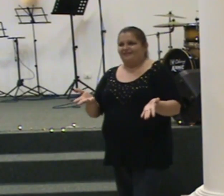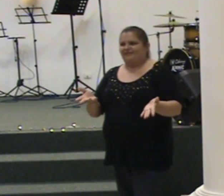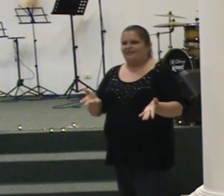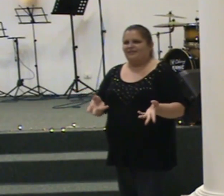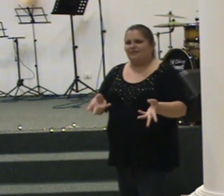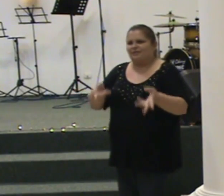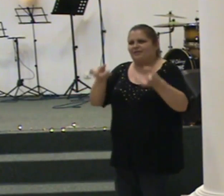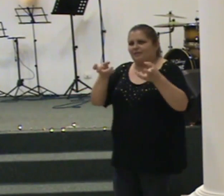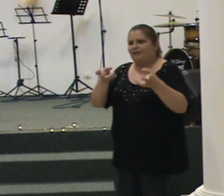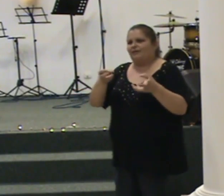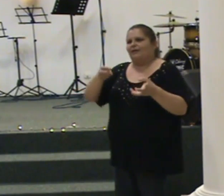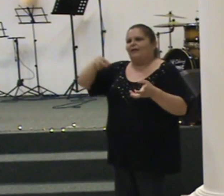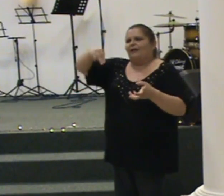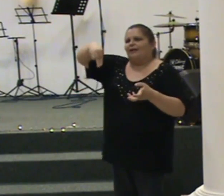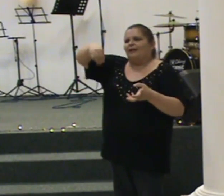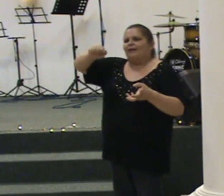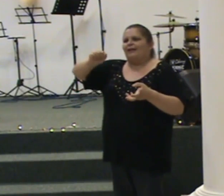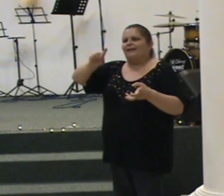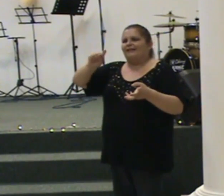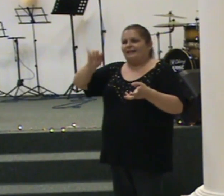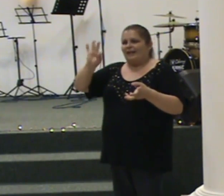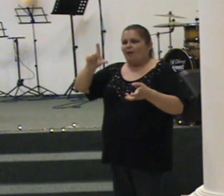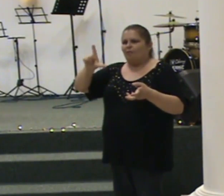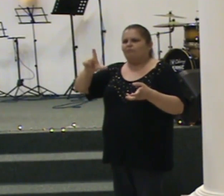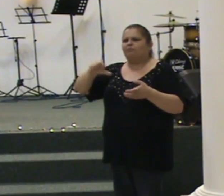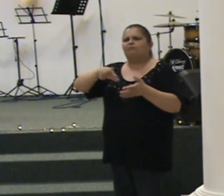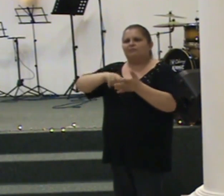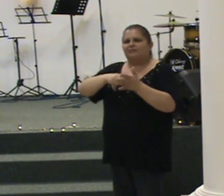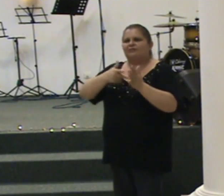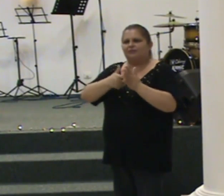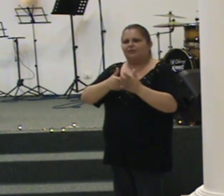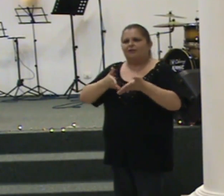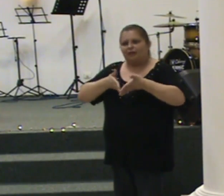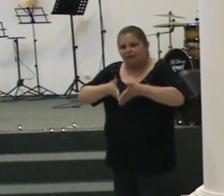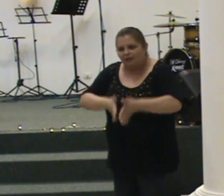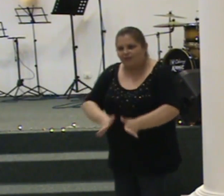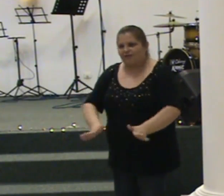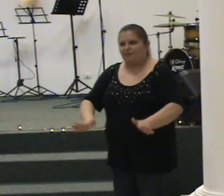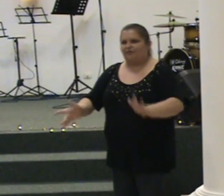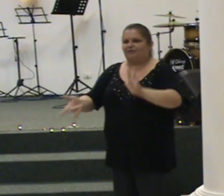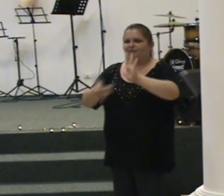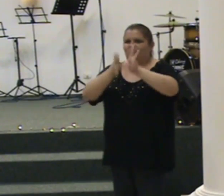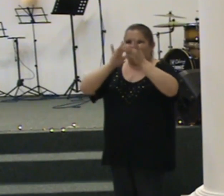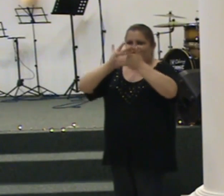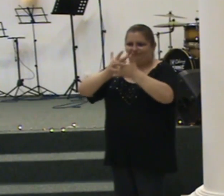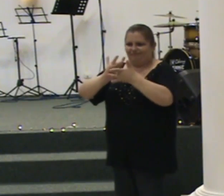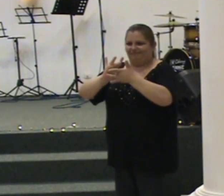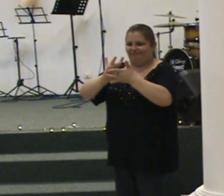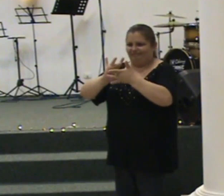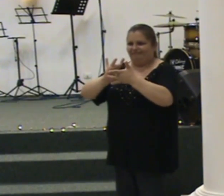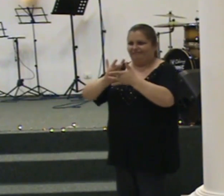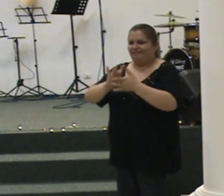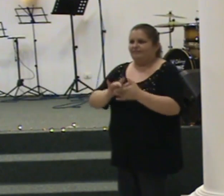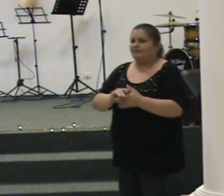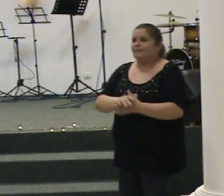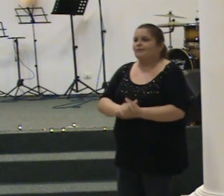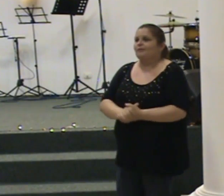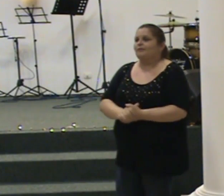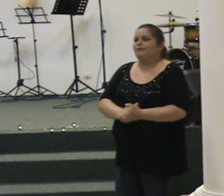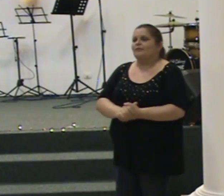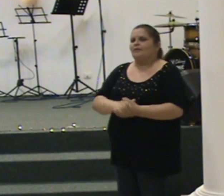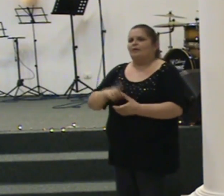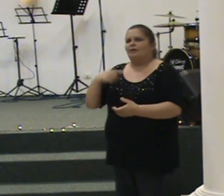for ver a palavra Natal, nós estamos falando o quê? A celebração, o nascimento de Jesus. O nascimento de Jesus.